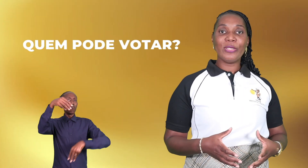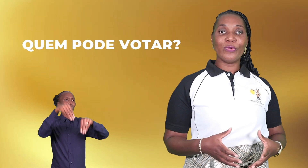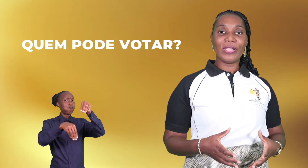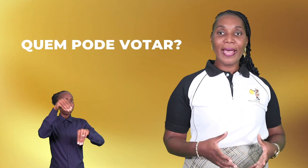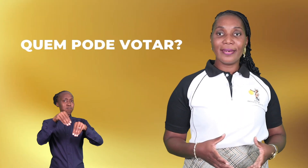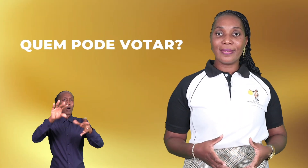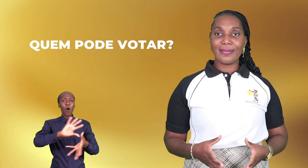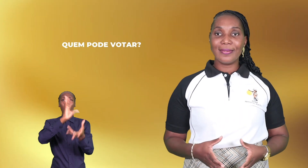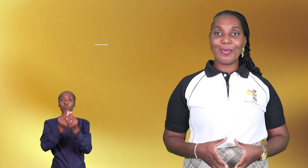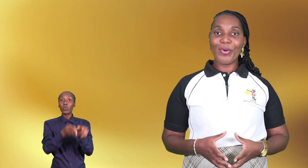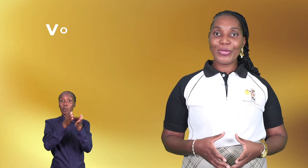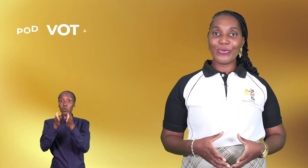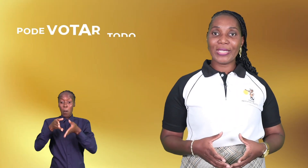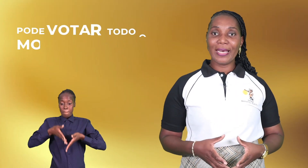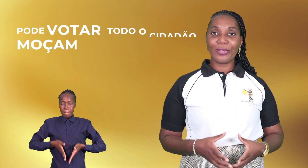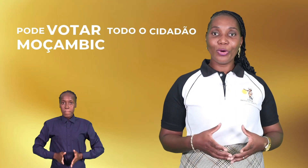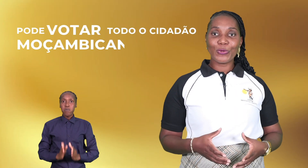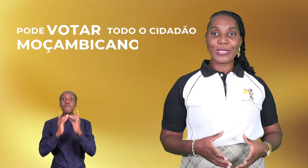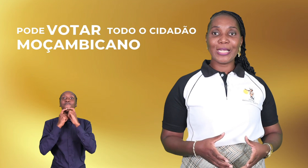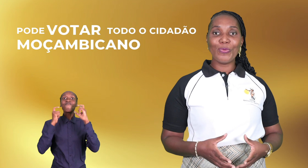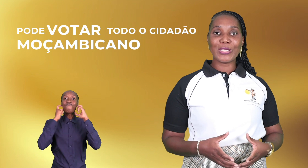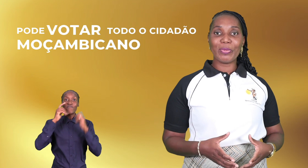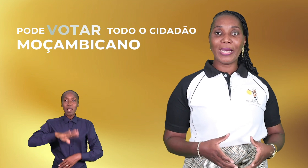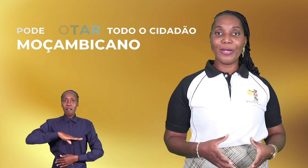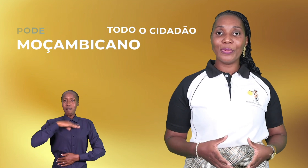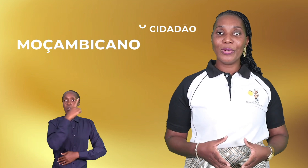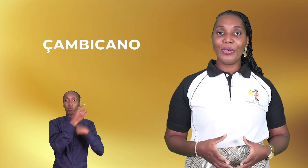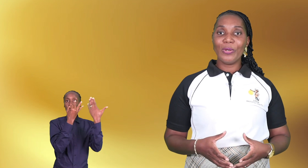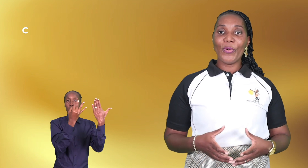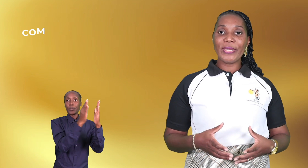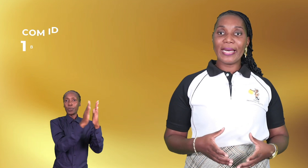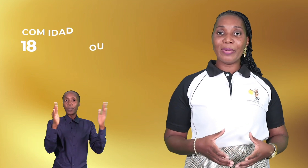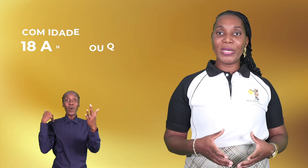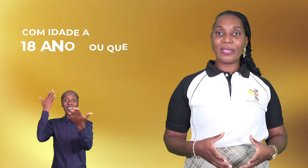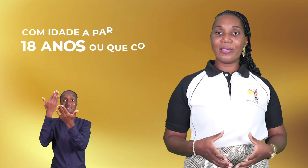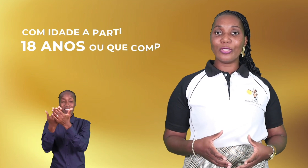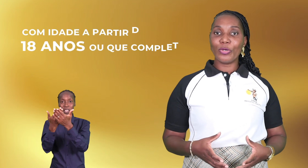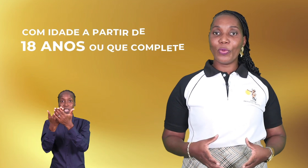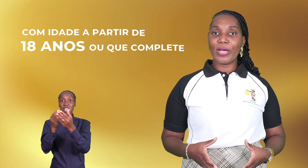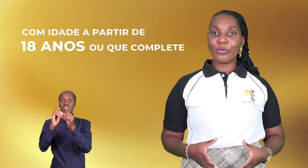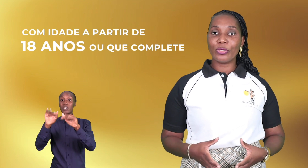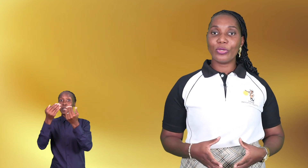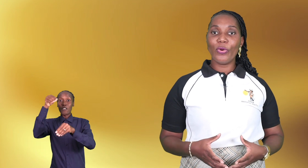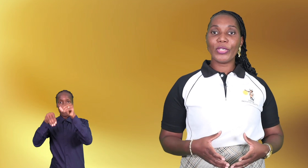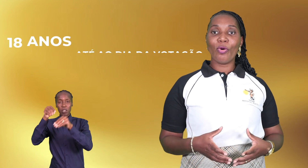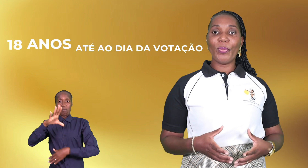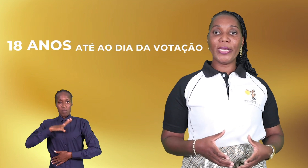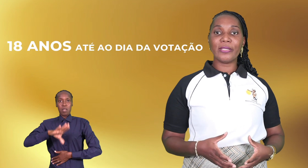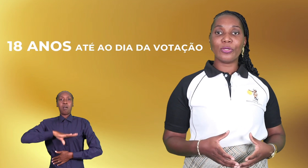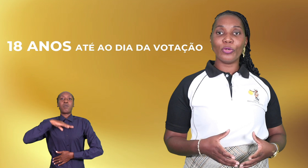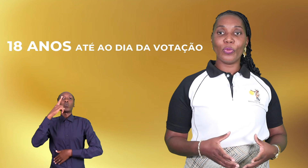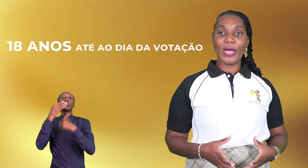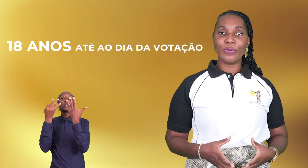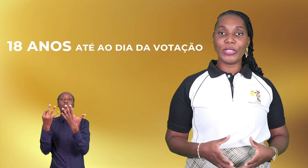Quem pode votar? Pode votar todo cidadão moçambicano com idade a partir de 18 anos ou que